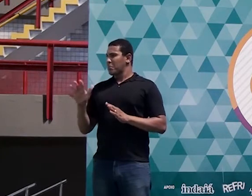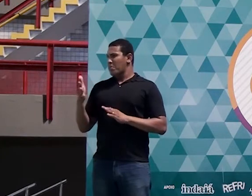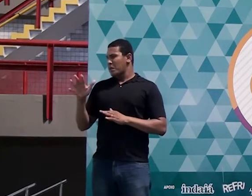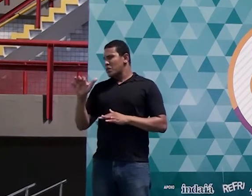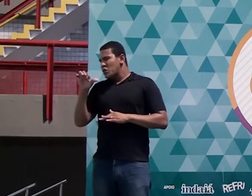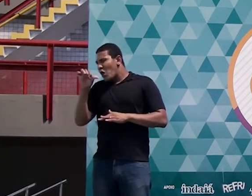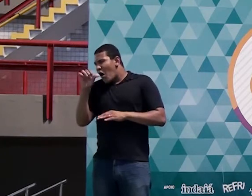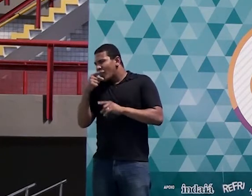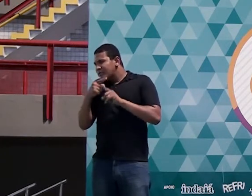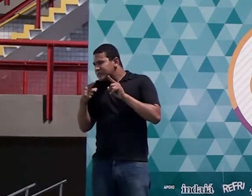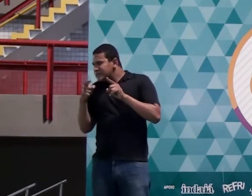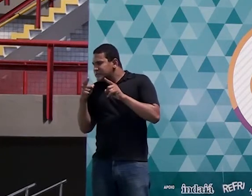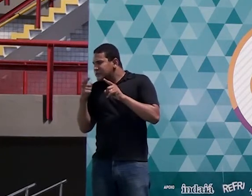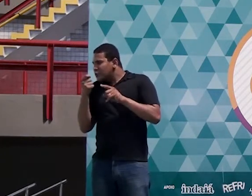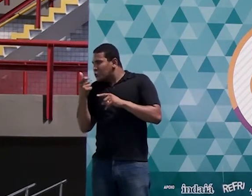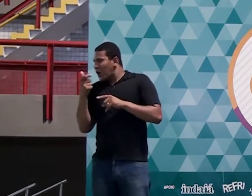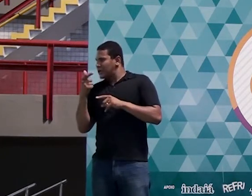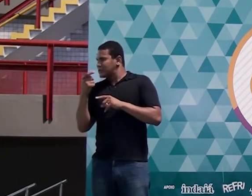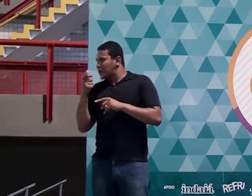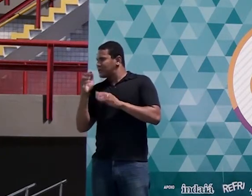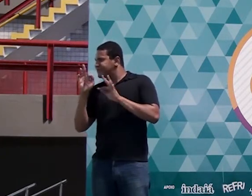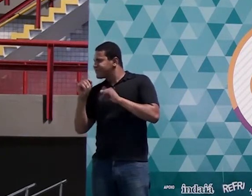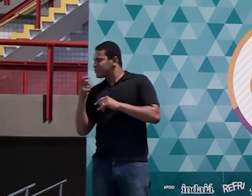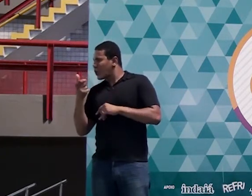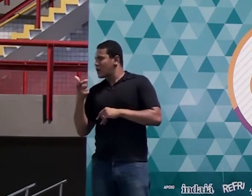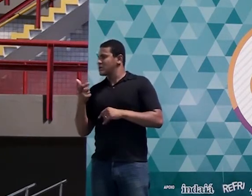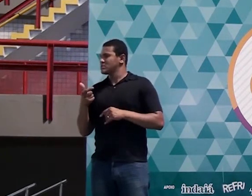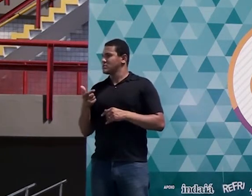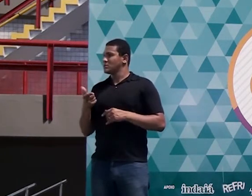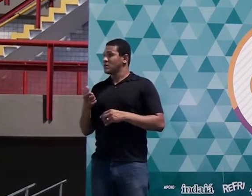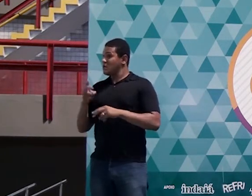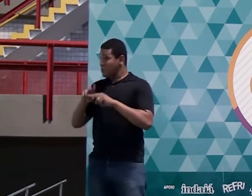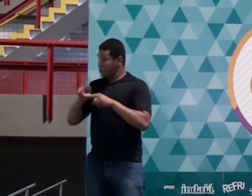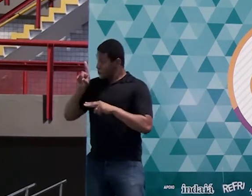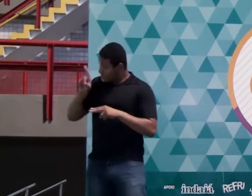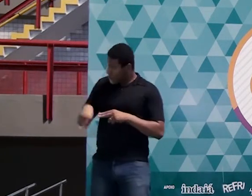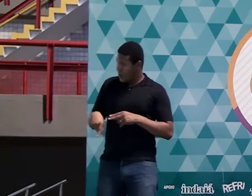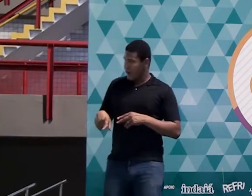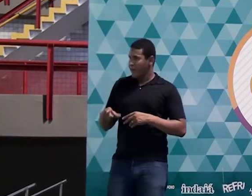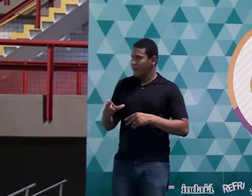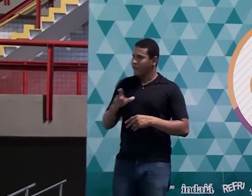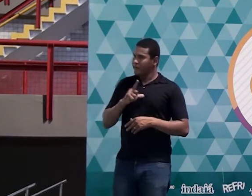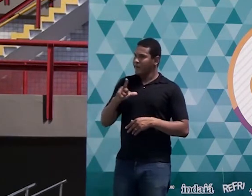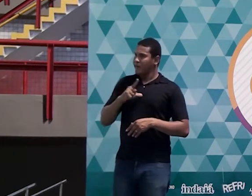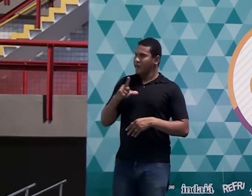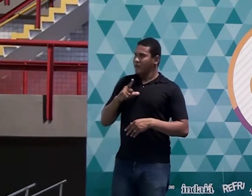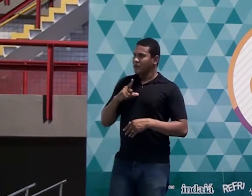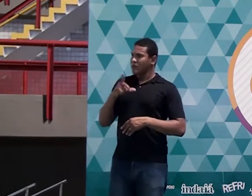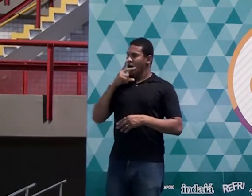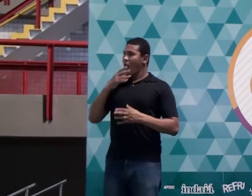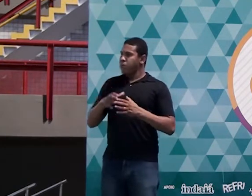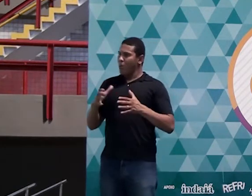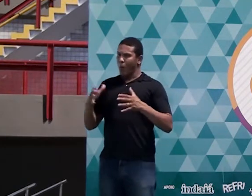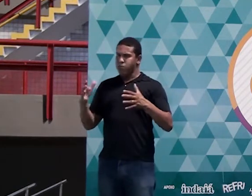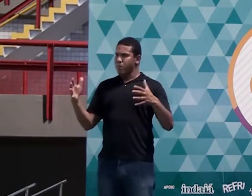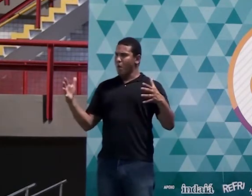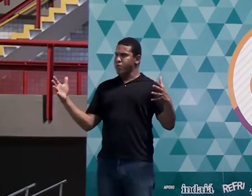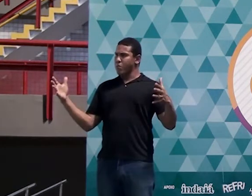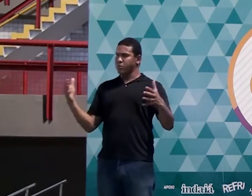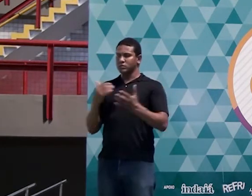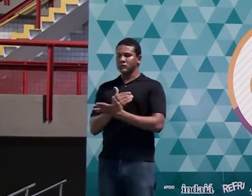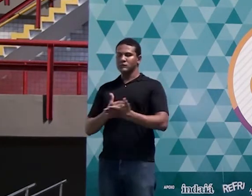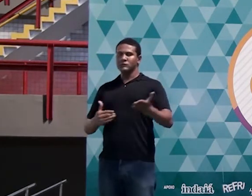9, tá bom? Eles começaram a produzir excedente. E quando a gente produz excedente, o que é que a gente faz?